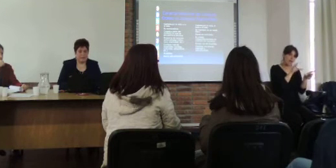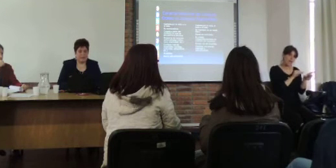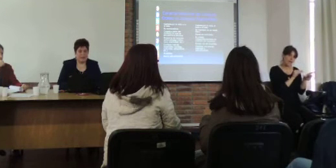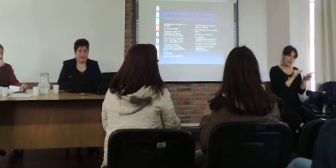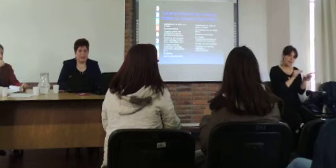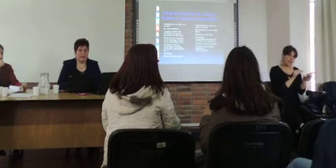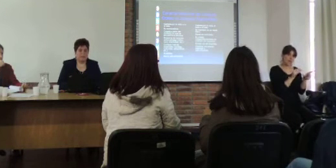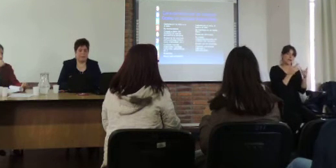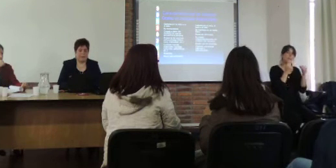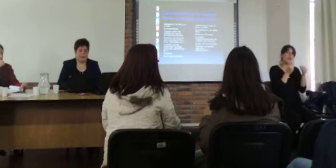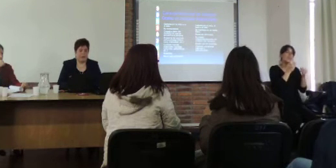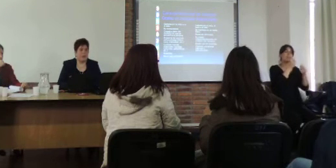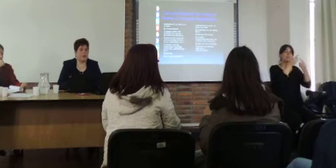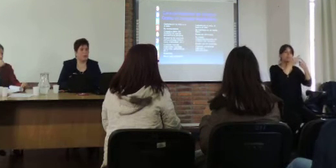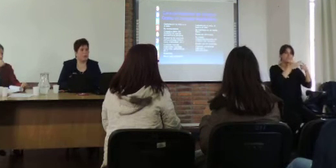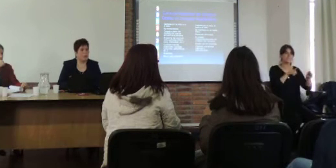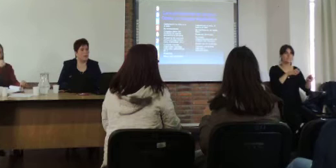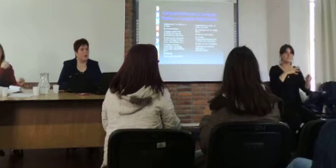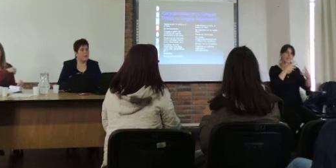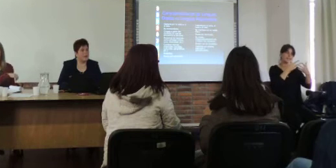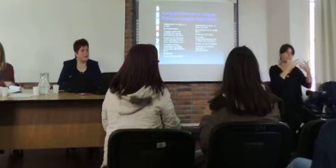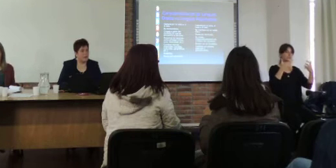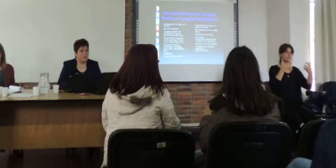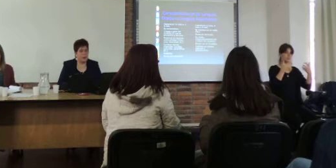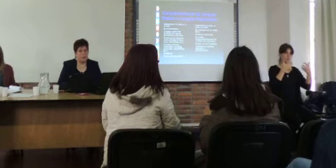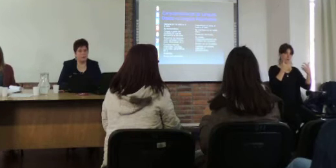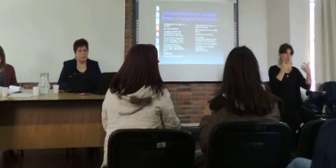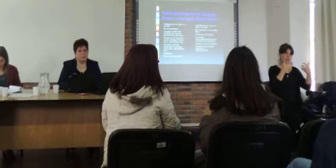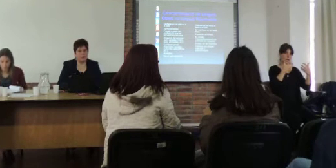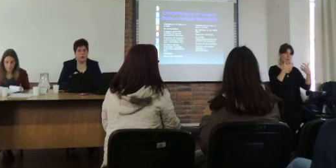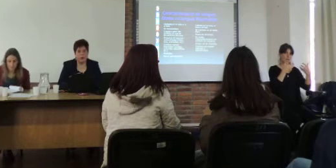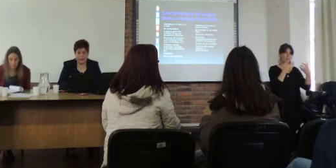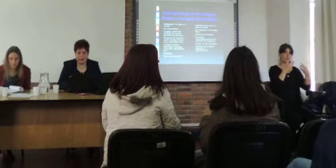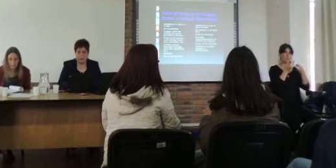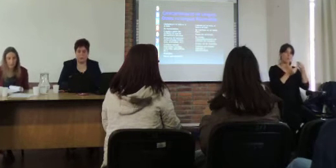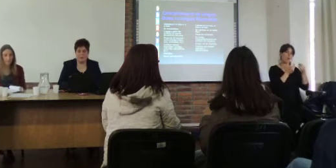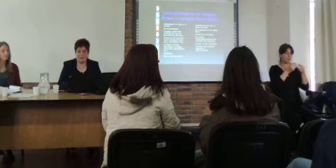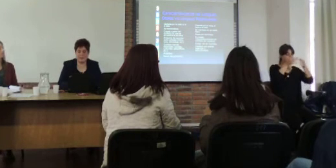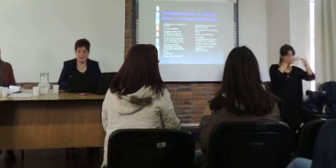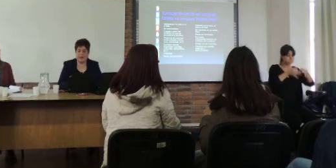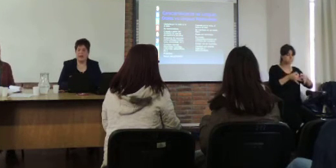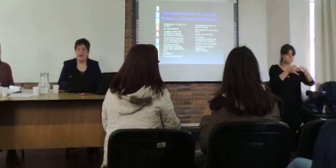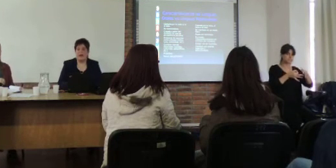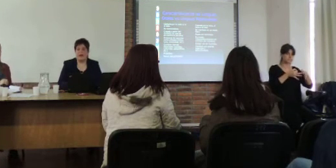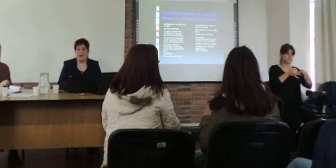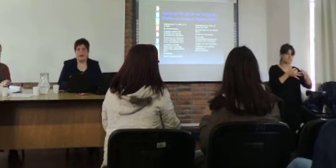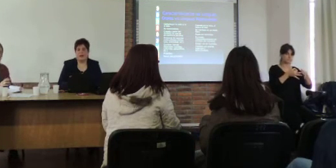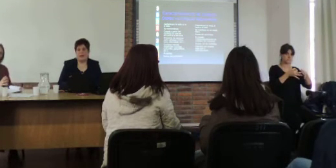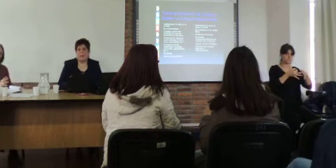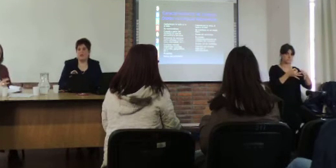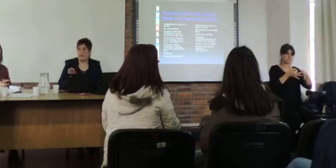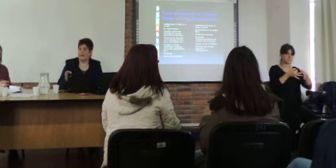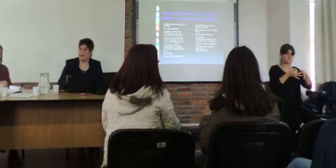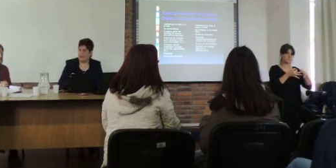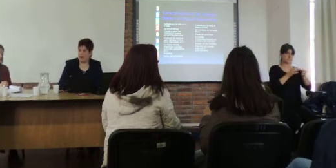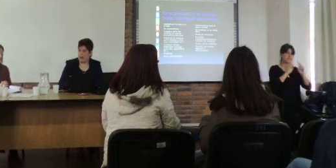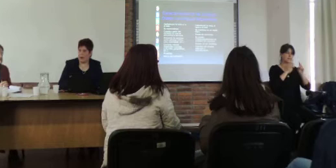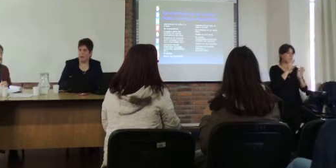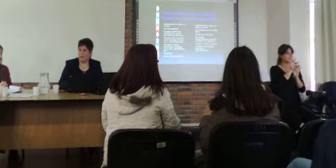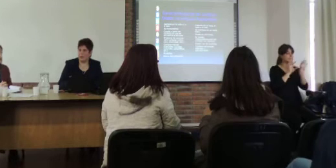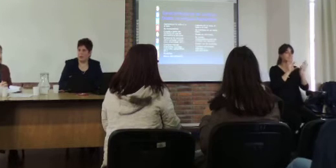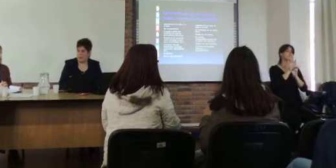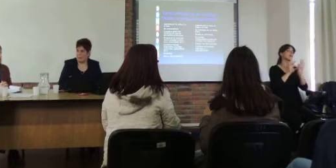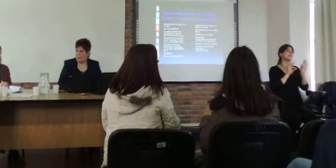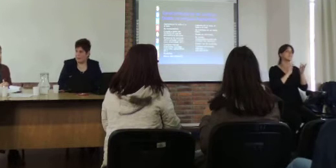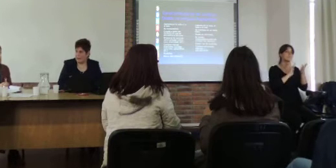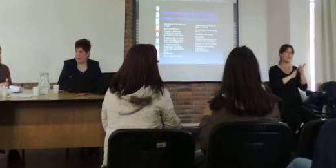gran diferencia es que mantienen una estructura muy concreta, muy precisa y muy selectiva